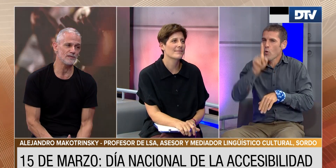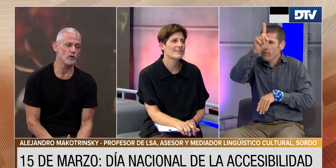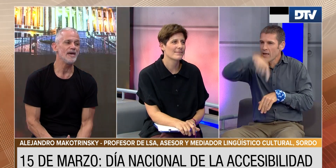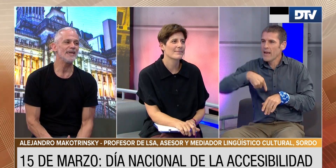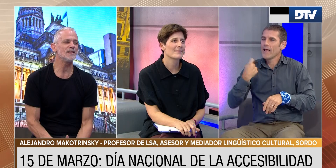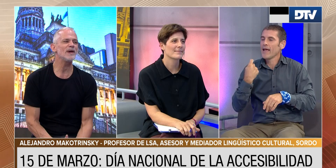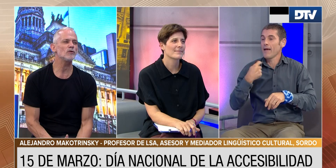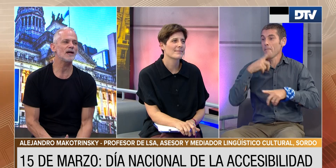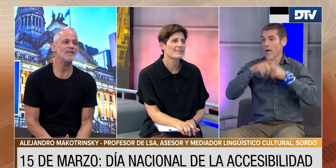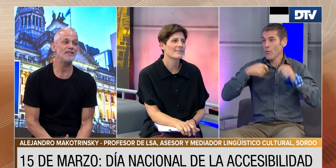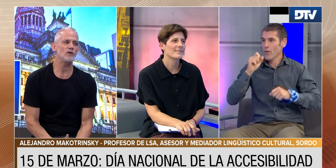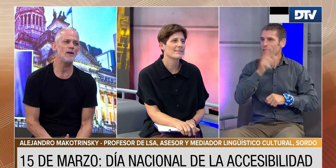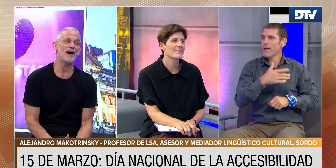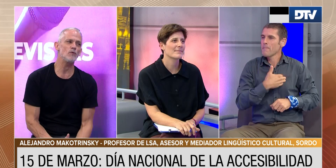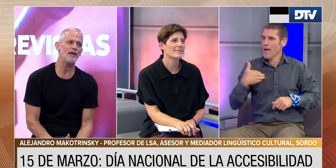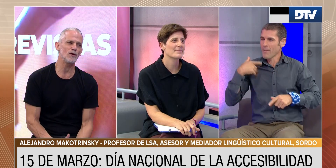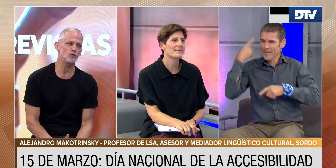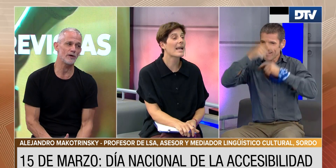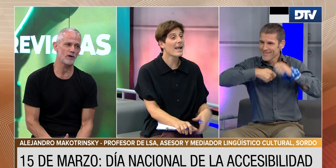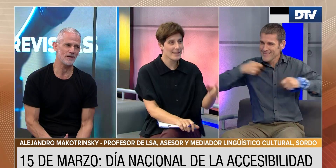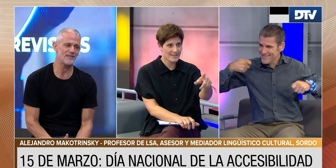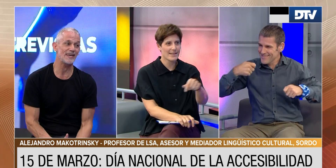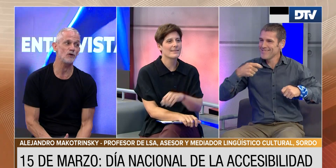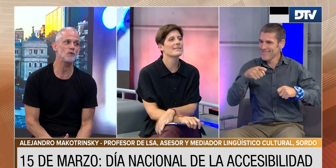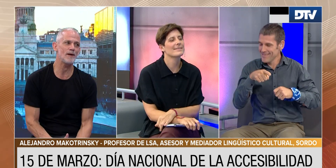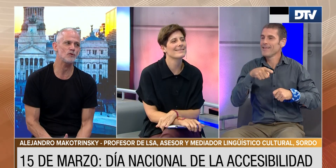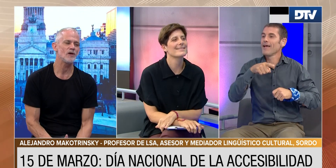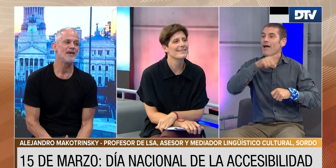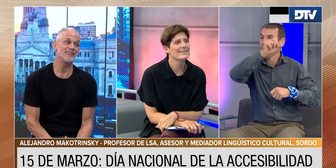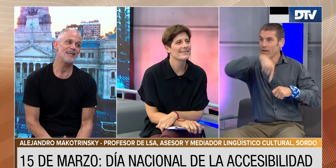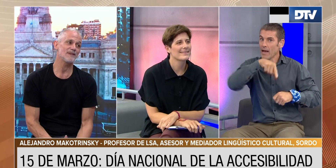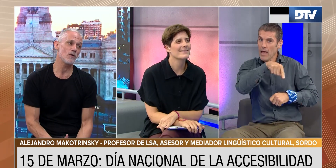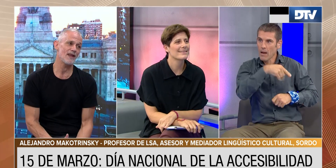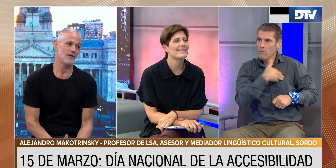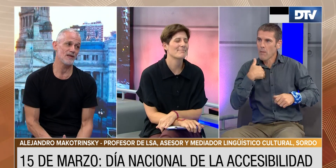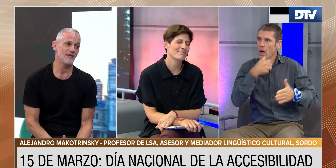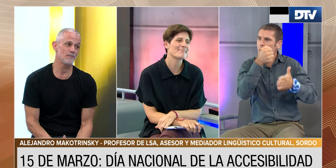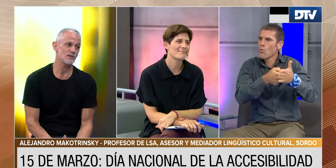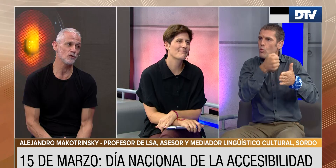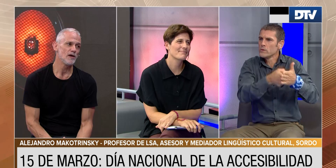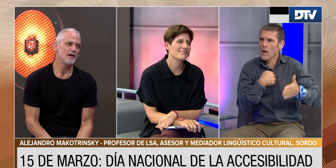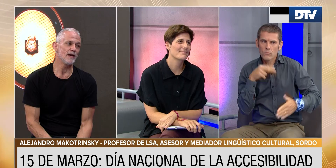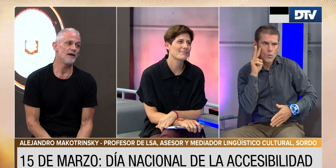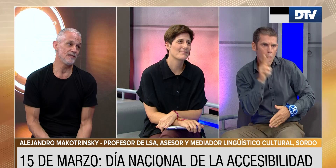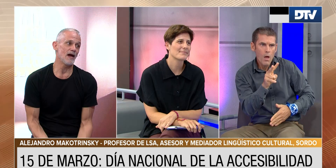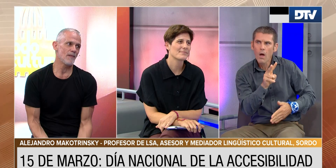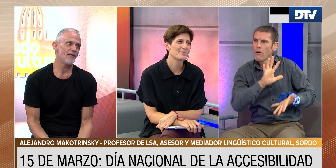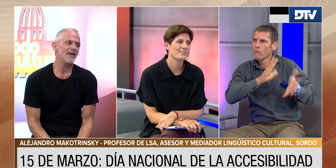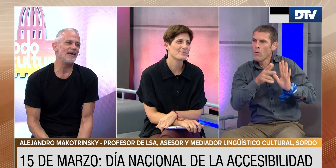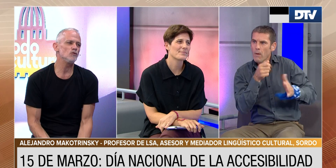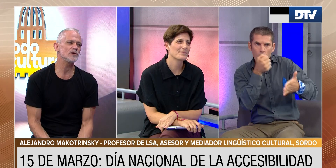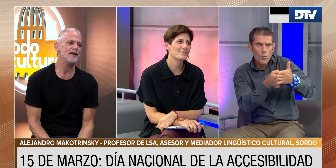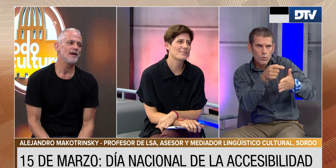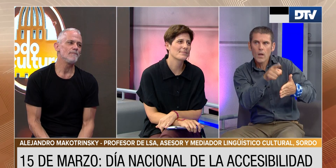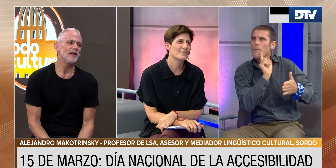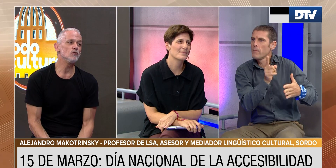orgullosos de esto. Y también contarte la historia del pañuelo azul que nos representa, que lo tomamos de las abuelas de Plaza de Mayo y de las madres